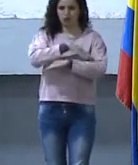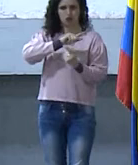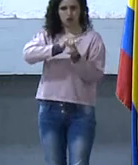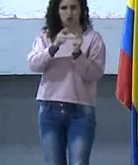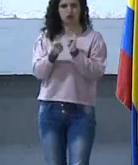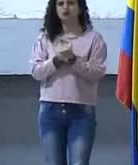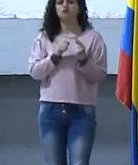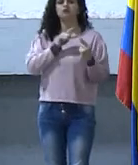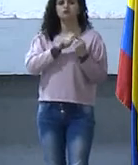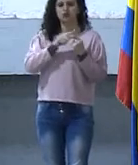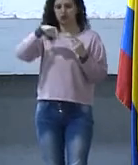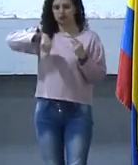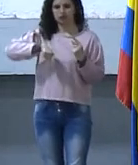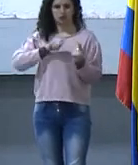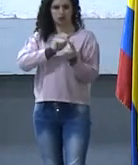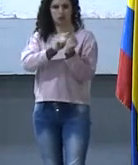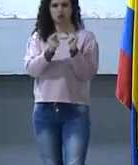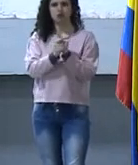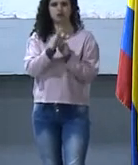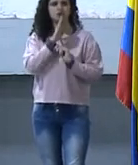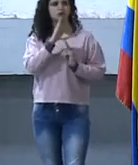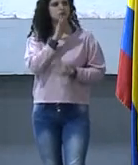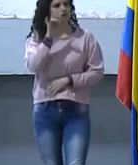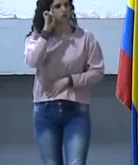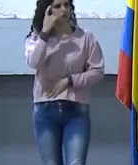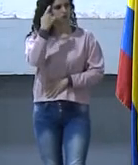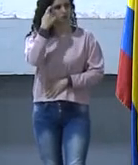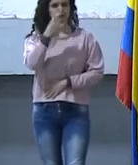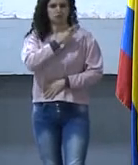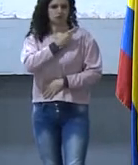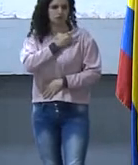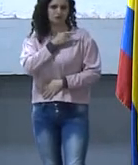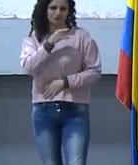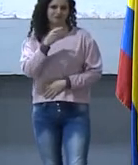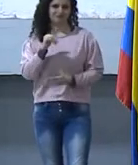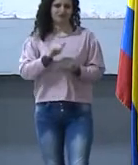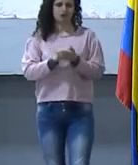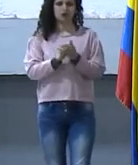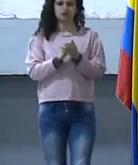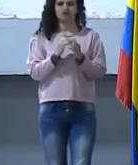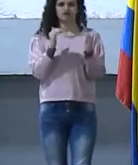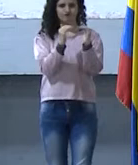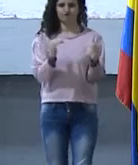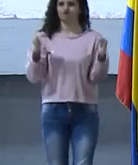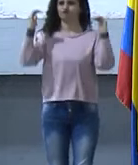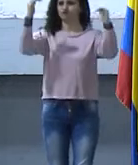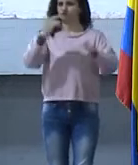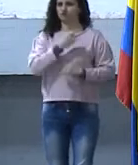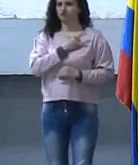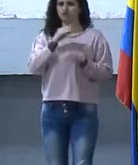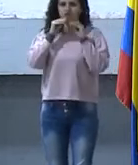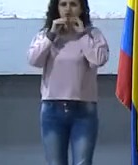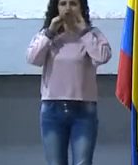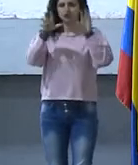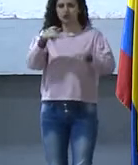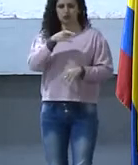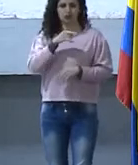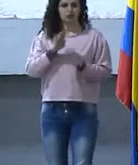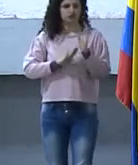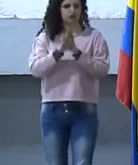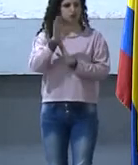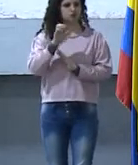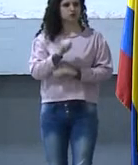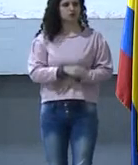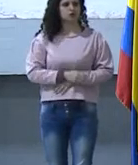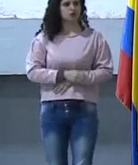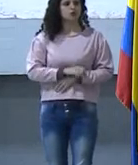primera es este encuentro con el gobierno universitario dignificar lo público potencial la universidad y la segunda actividad